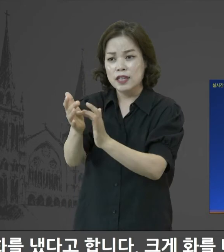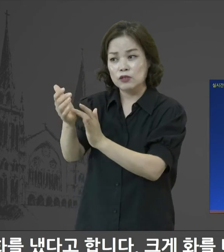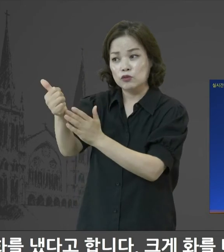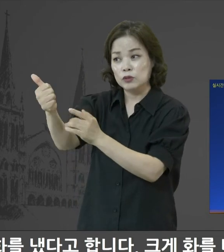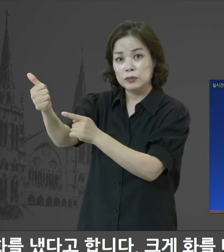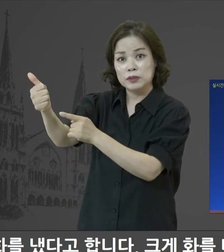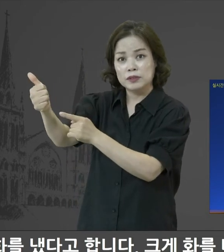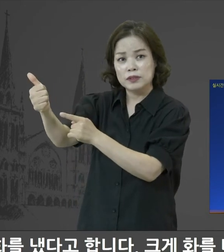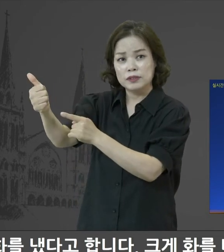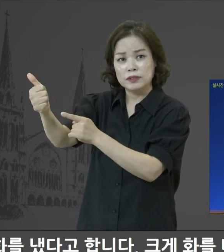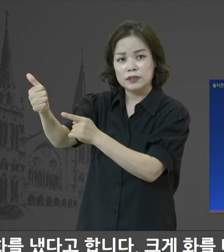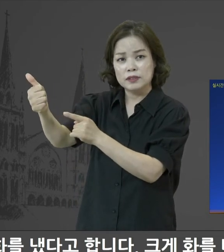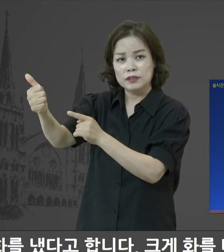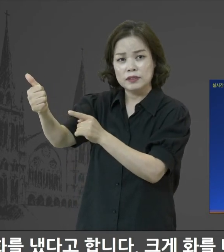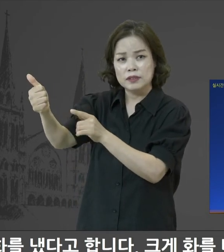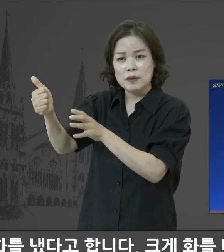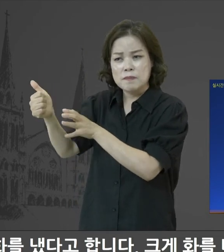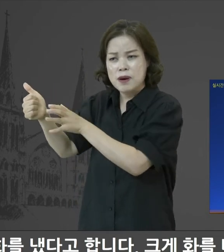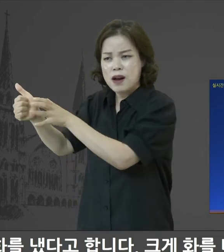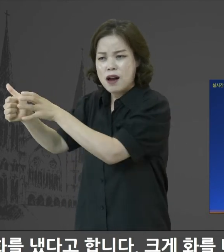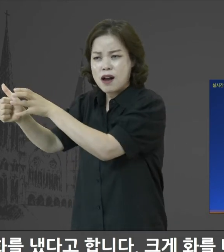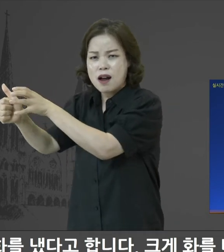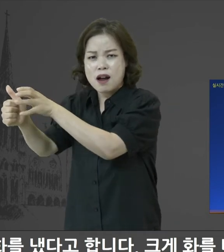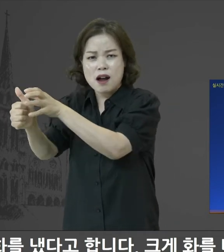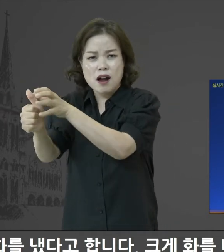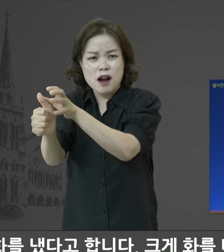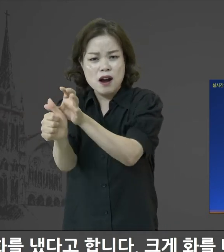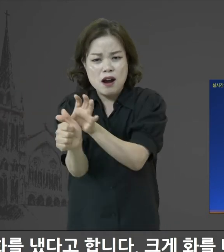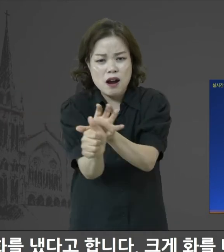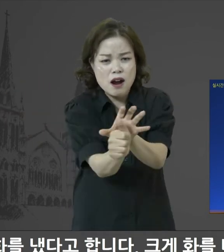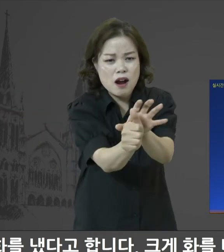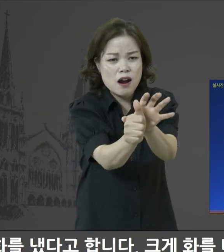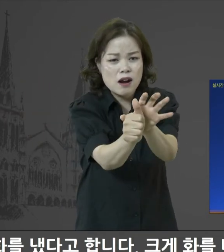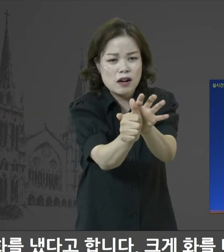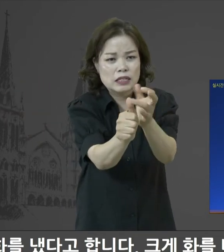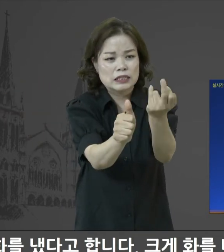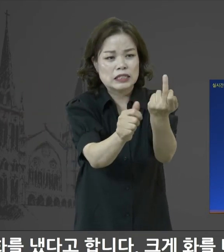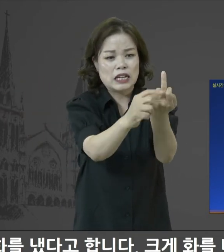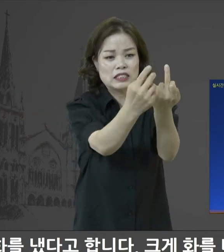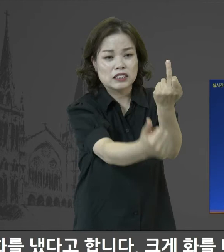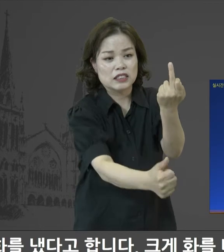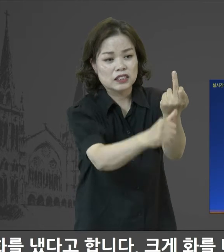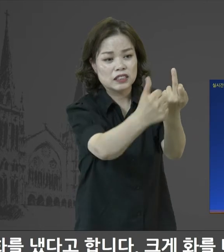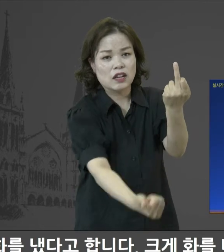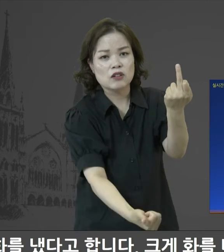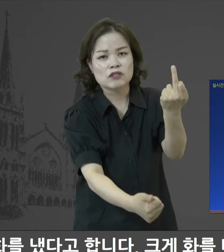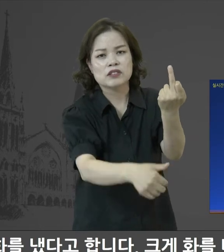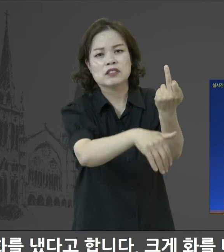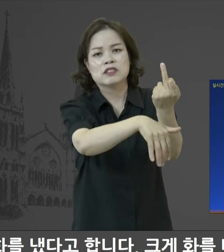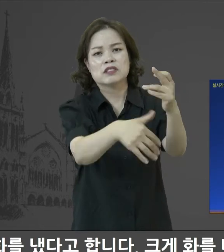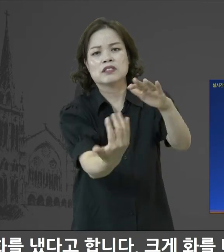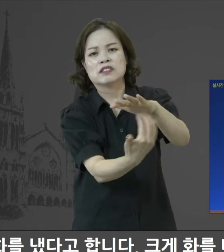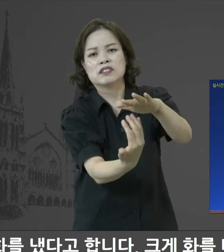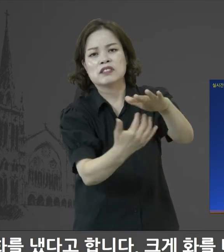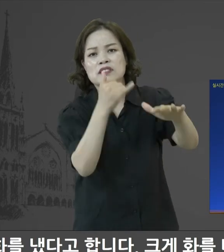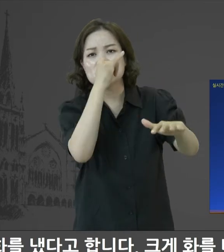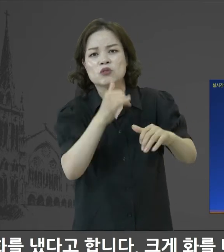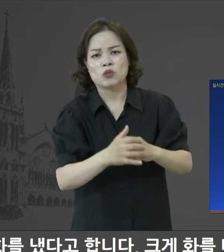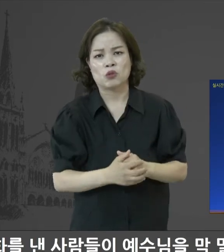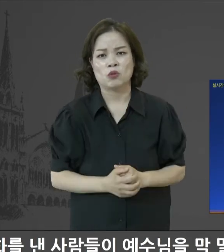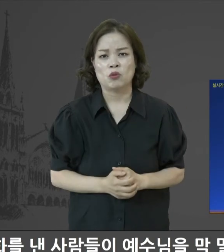예수님을 막 밀어붙여서 동네 밖으로 내몰아서 낭떠러지에서 떨어뜨리게 하려는 장면이 나옵니다.